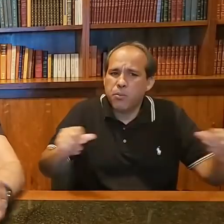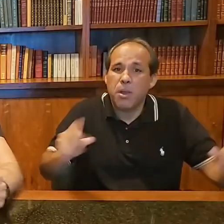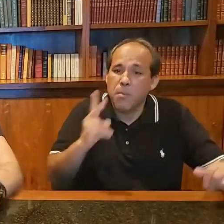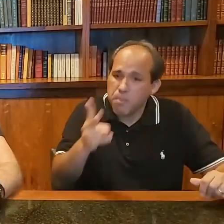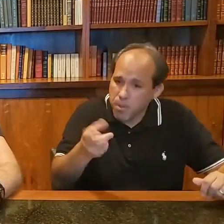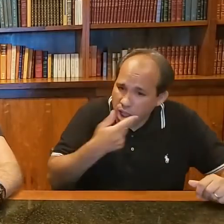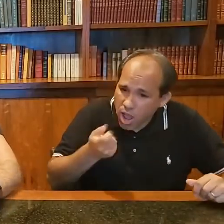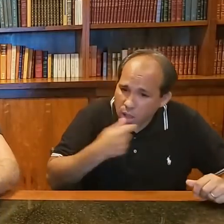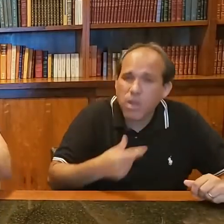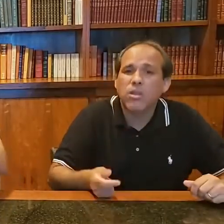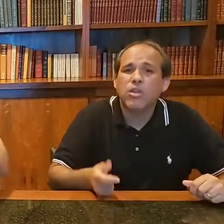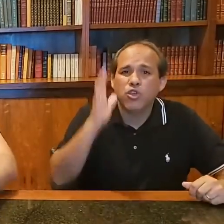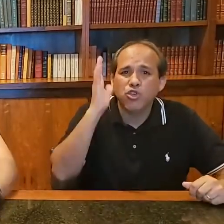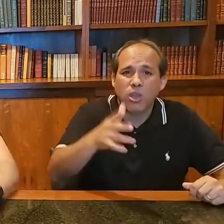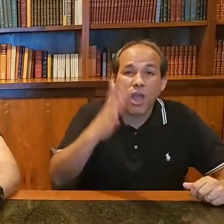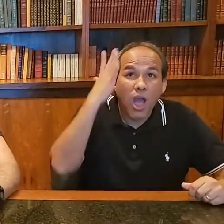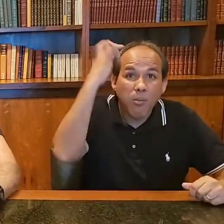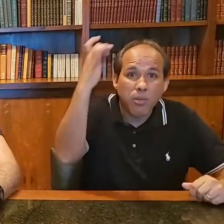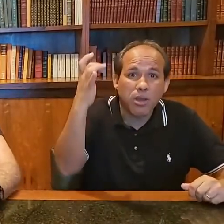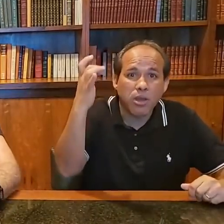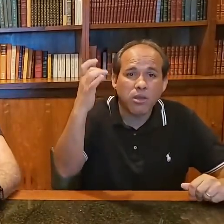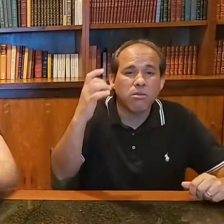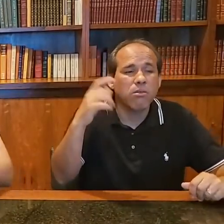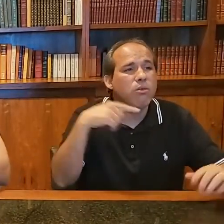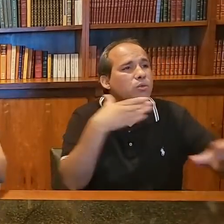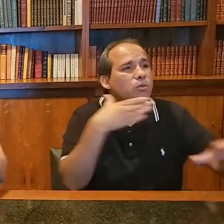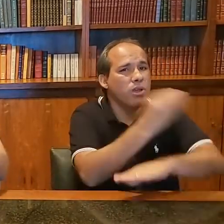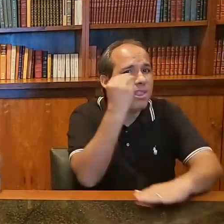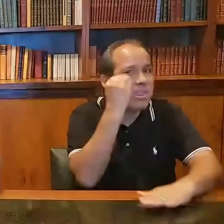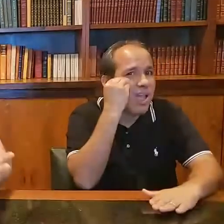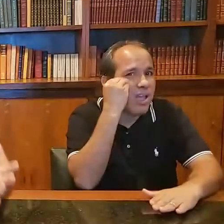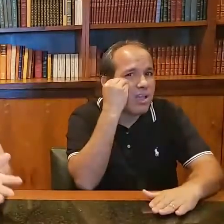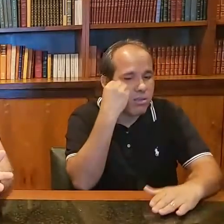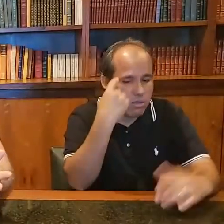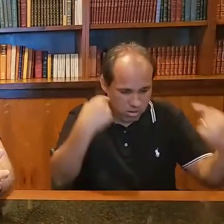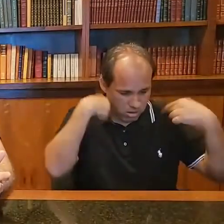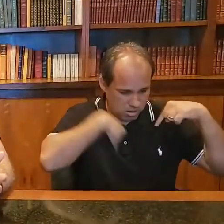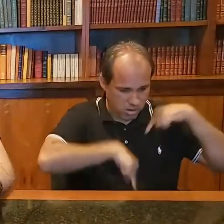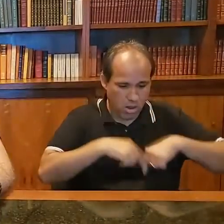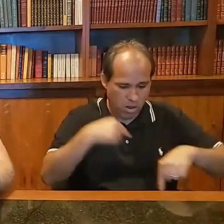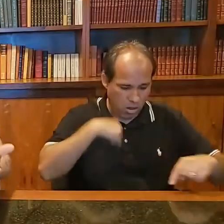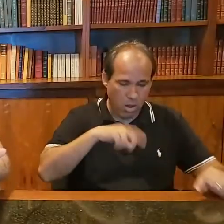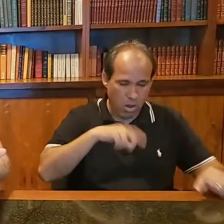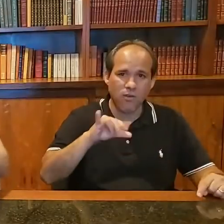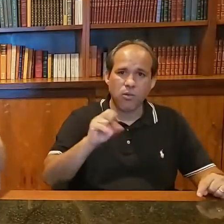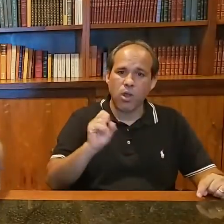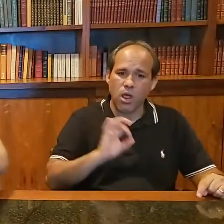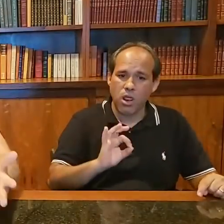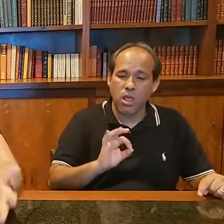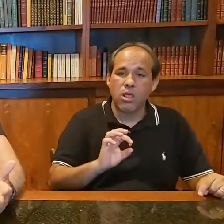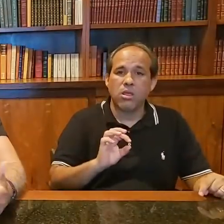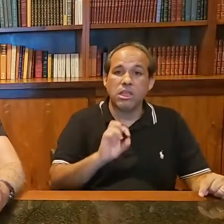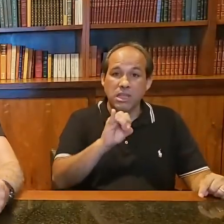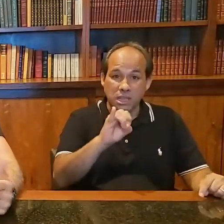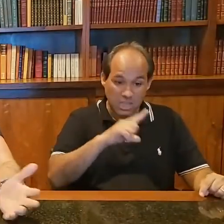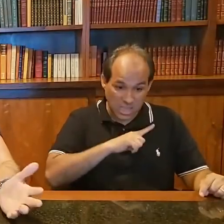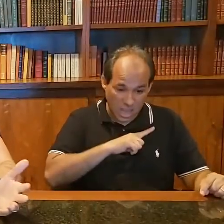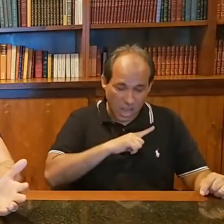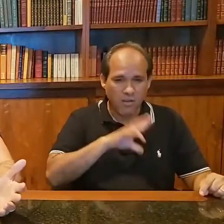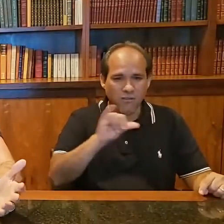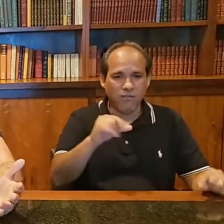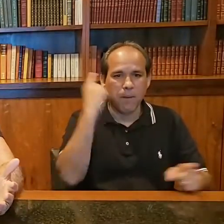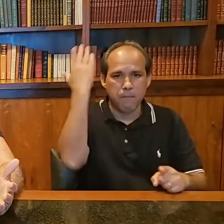mesmo remédio. No dia seguinte, fiz o teste. Por coincidência, não estava infectado. Tá? Porque se tivesse, apontaria. Não